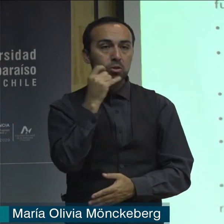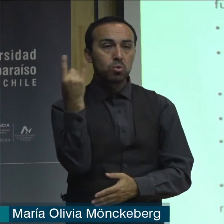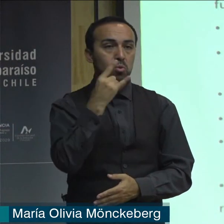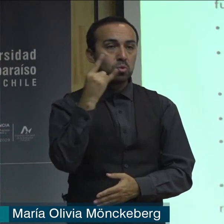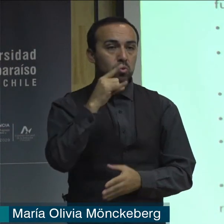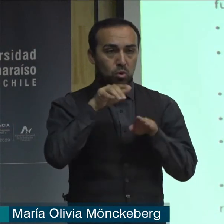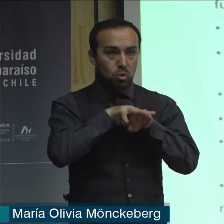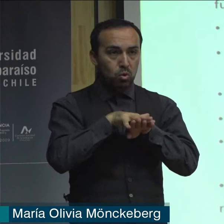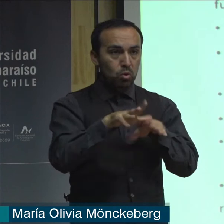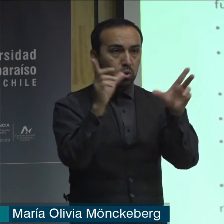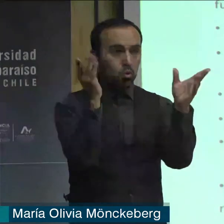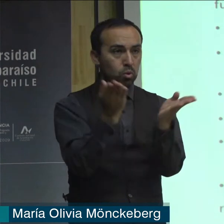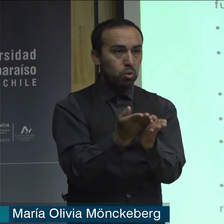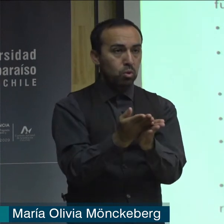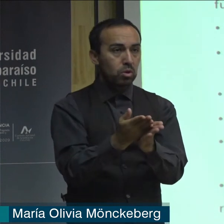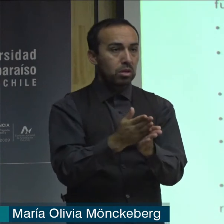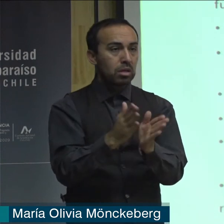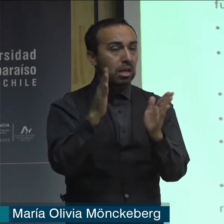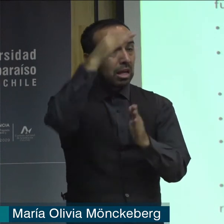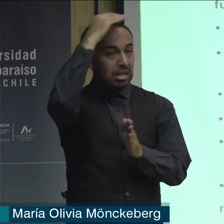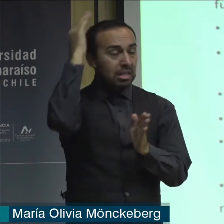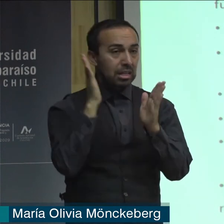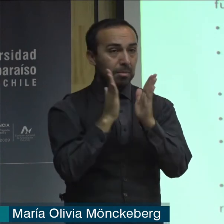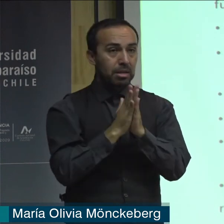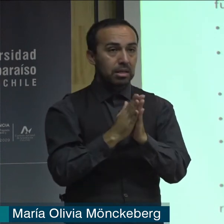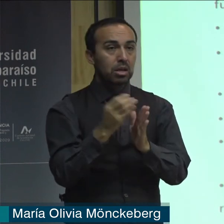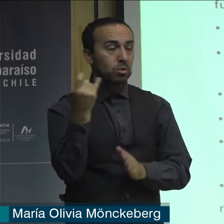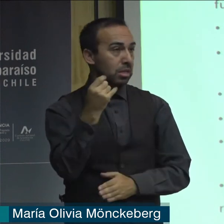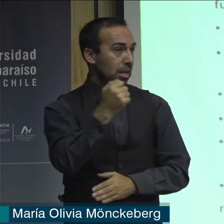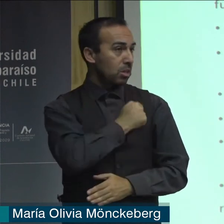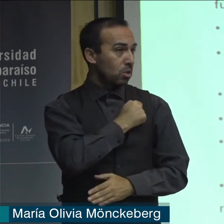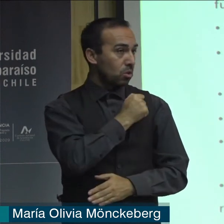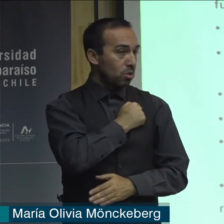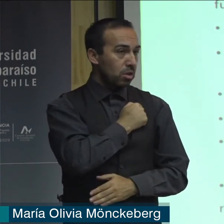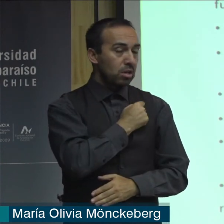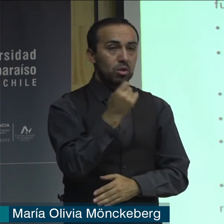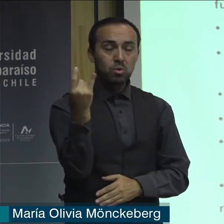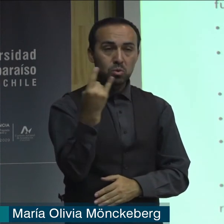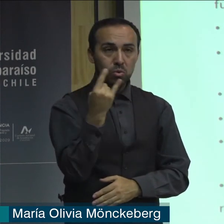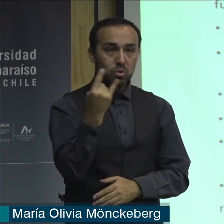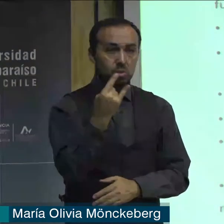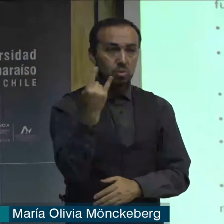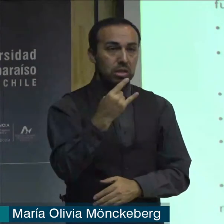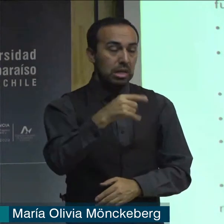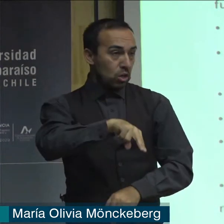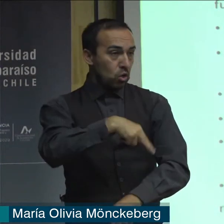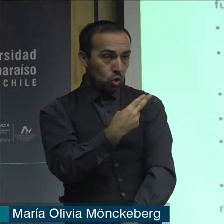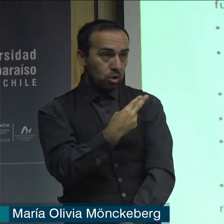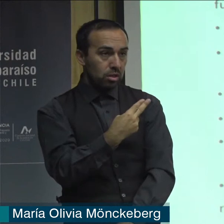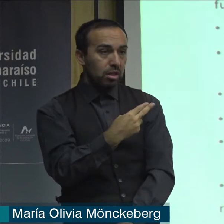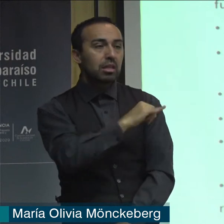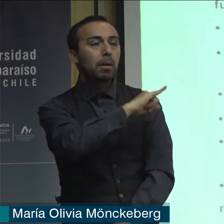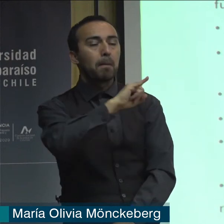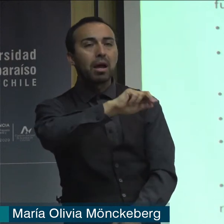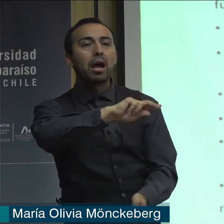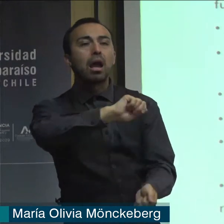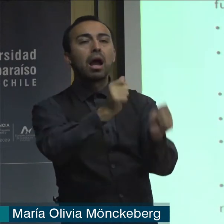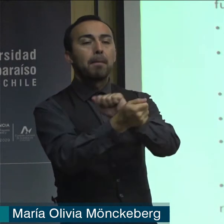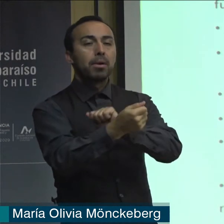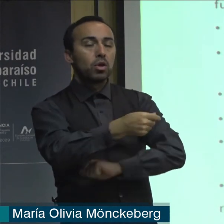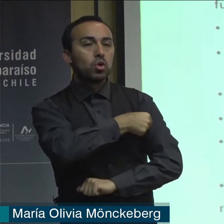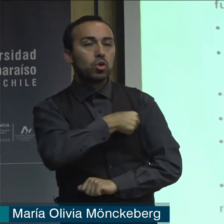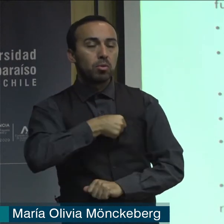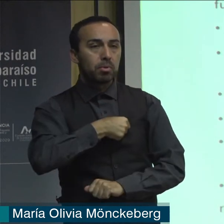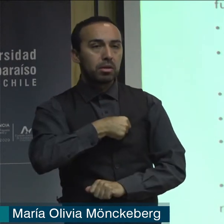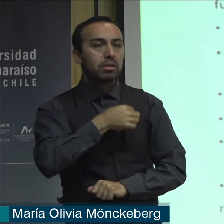austral la Santa María la Católica la Católica de Valparaíso y la Universidad del Norte en realidad después le cambiaron el nombre y se llama